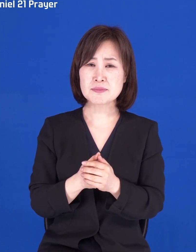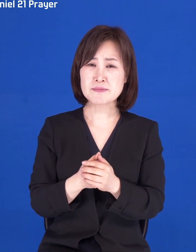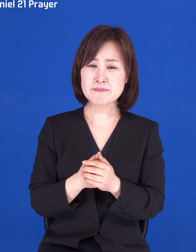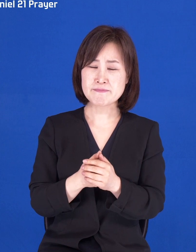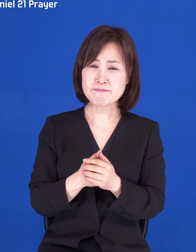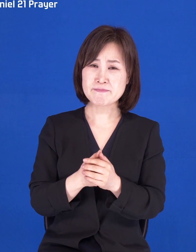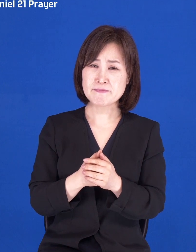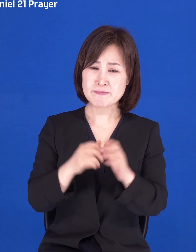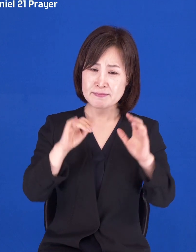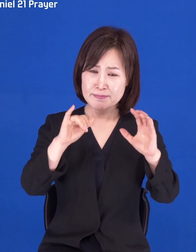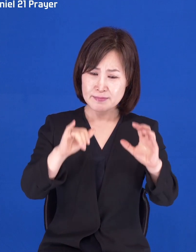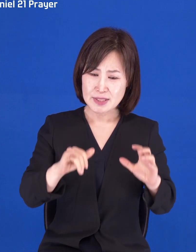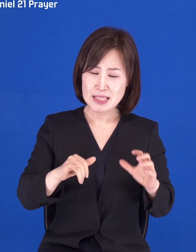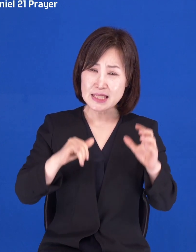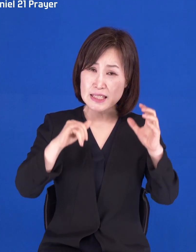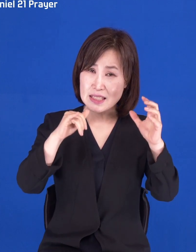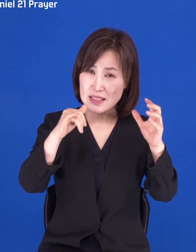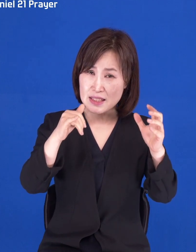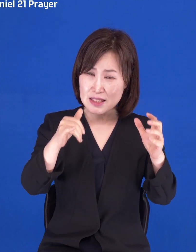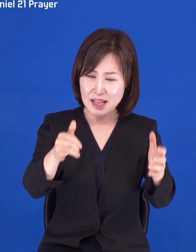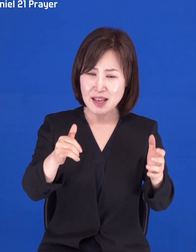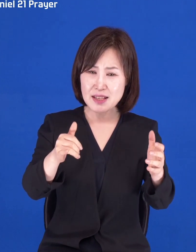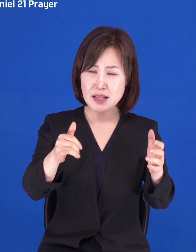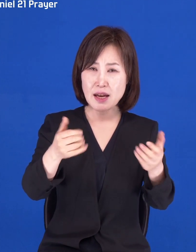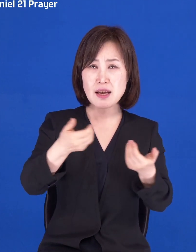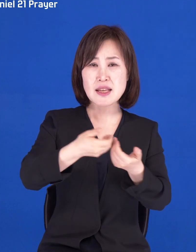이 세상